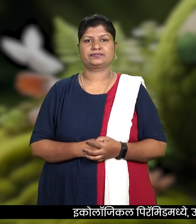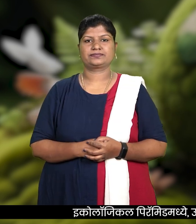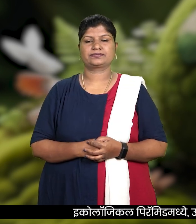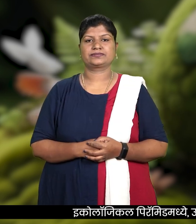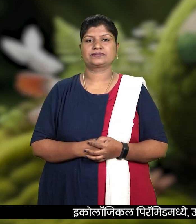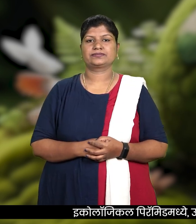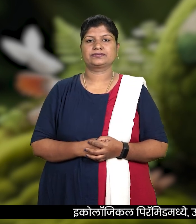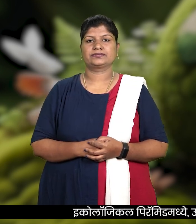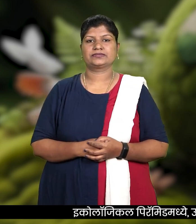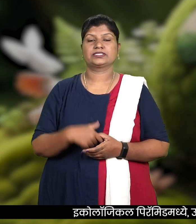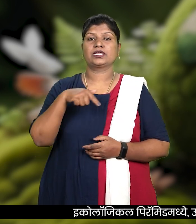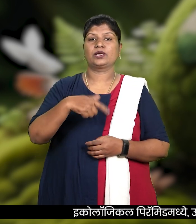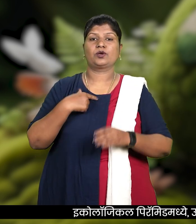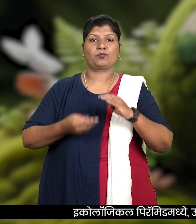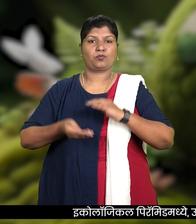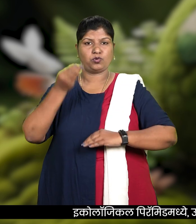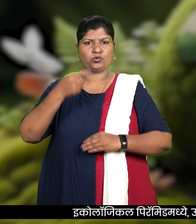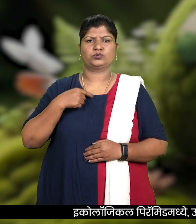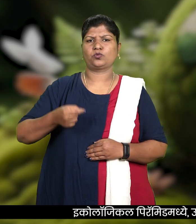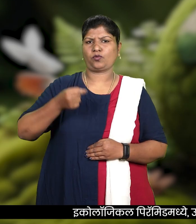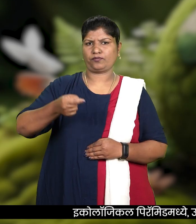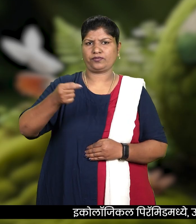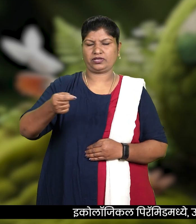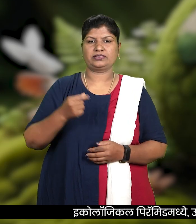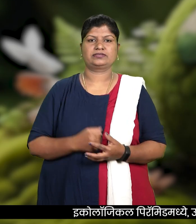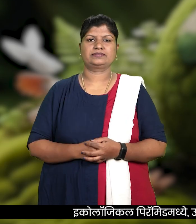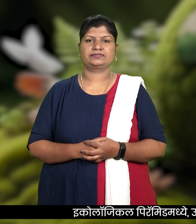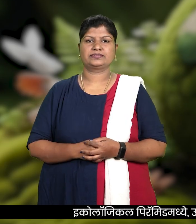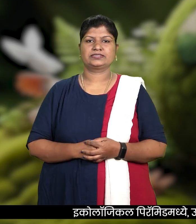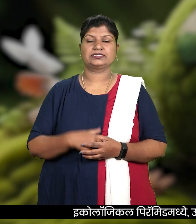अशा प्रकारे बहुतेक वेळा तृतीय ग्राहक पिरामिडचा शिखर बनवता येतात.